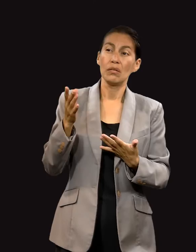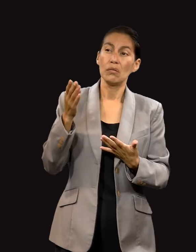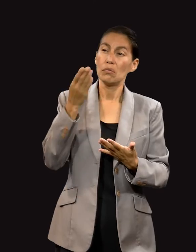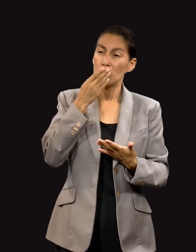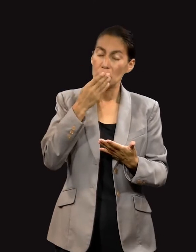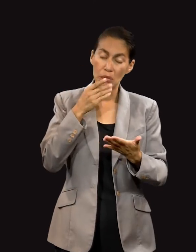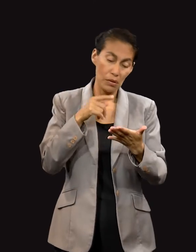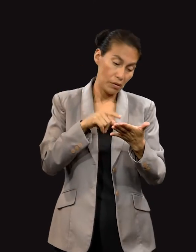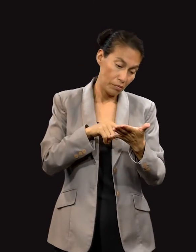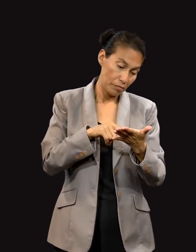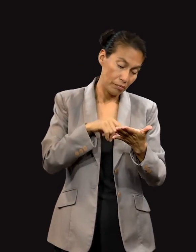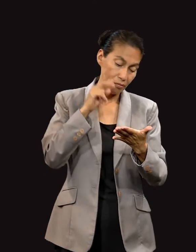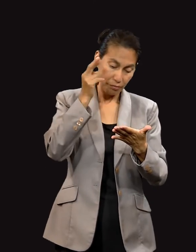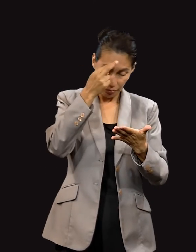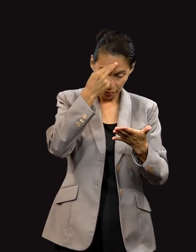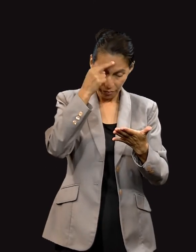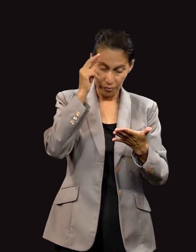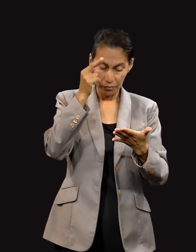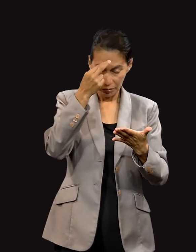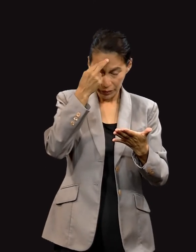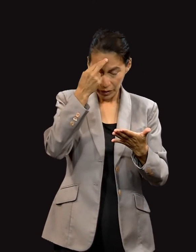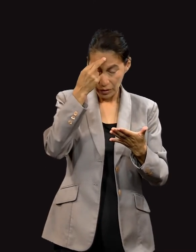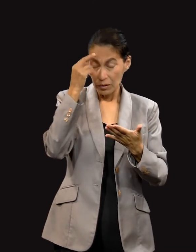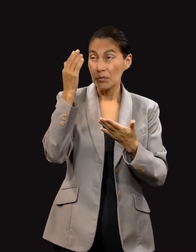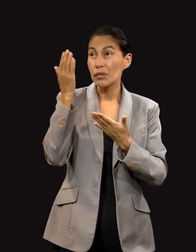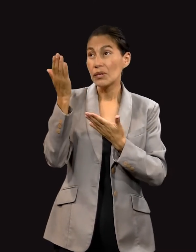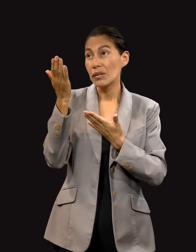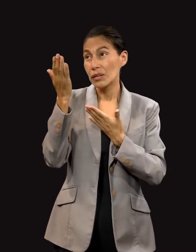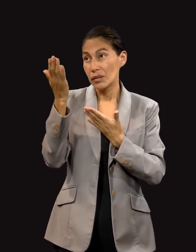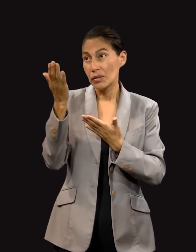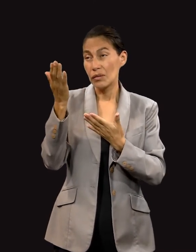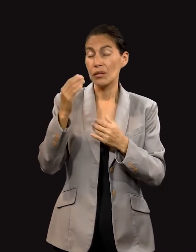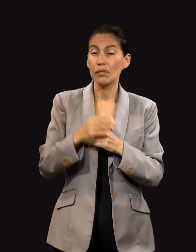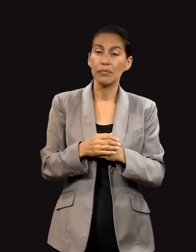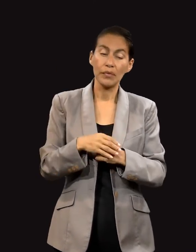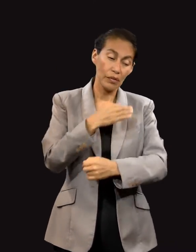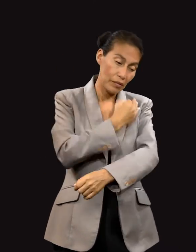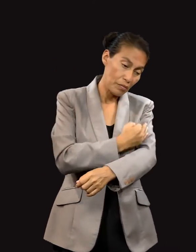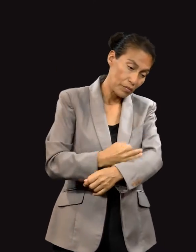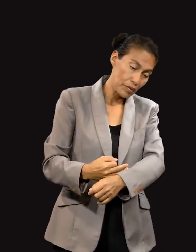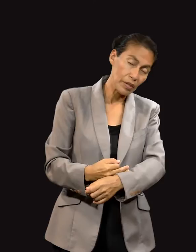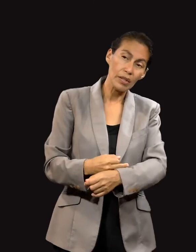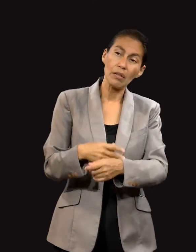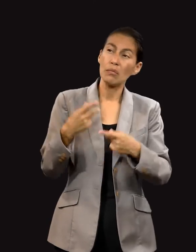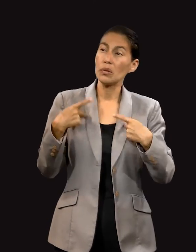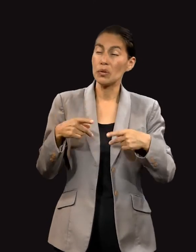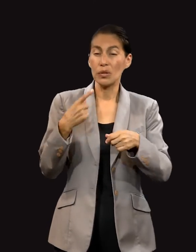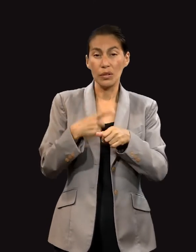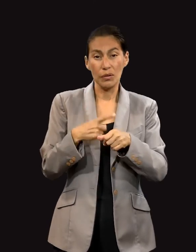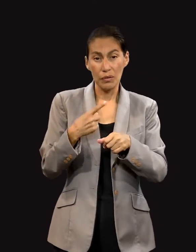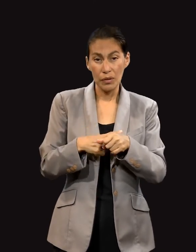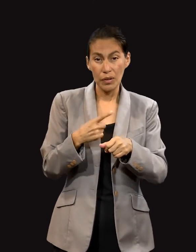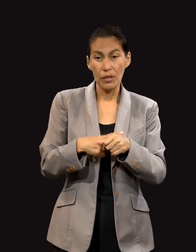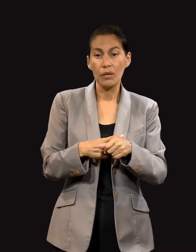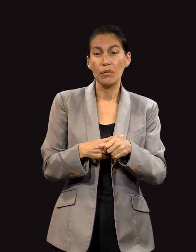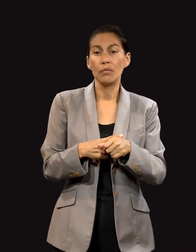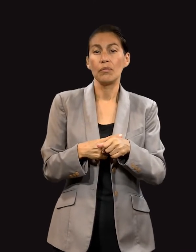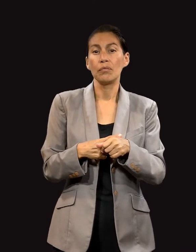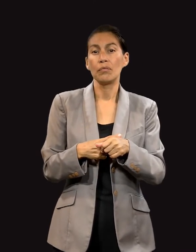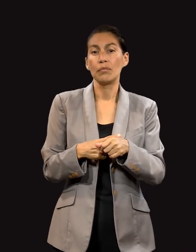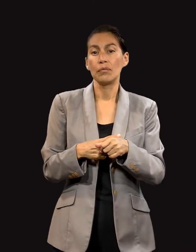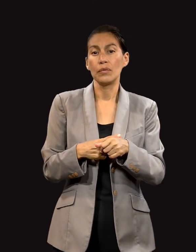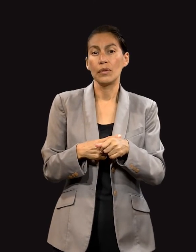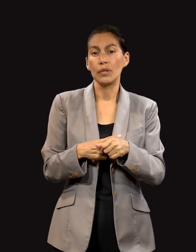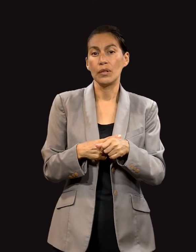recordando su palabra y pues pidiéndole siempre por la familia o por los enfermos y